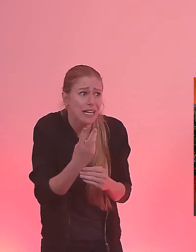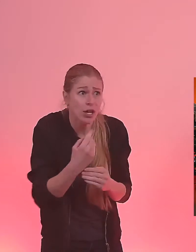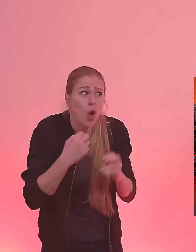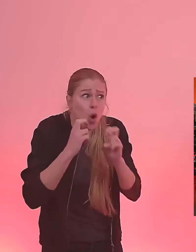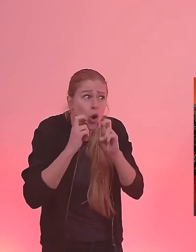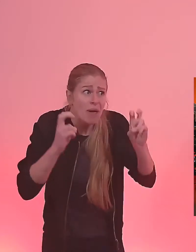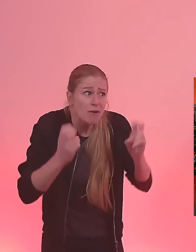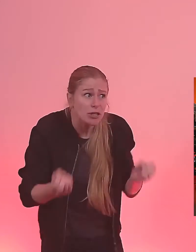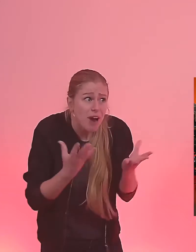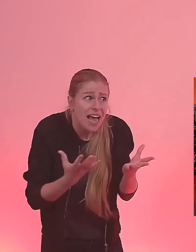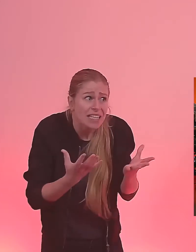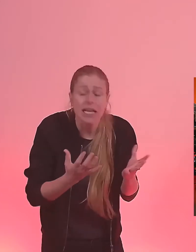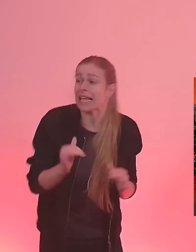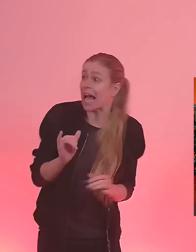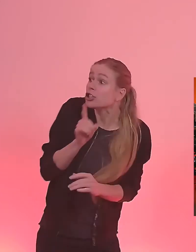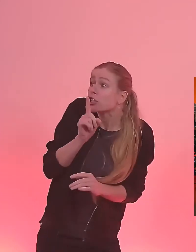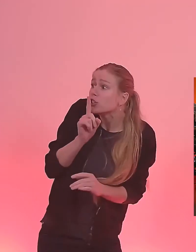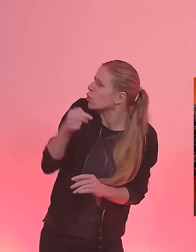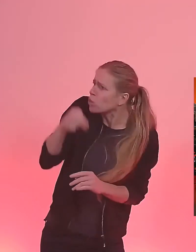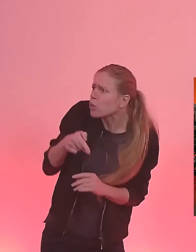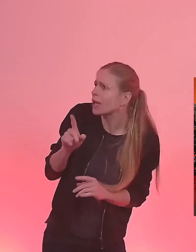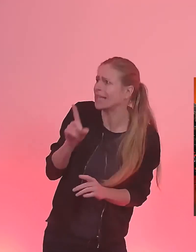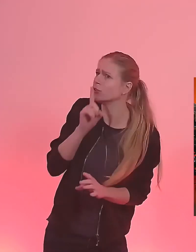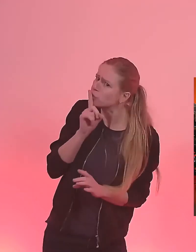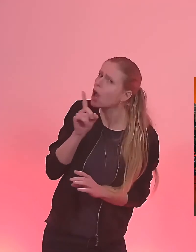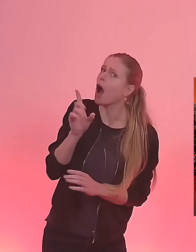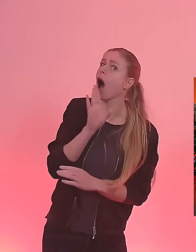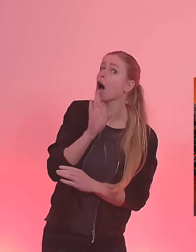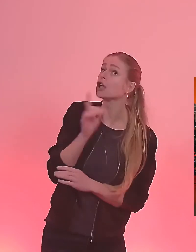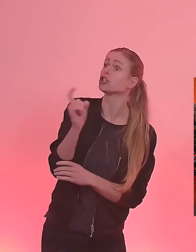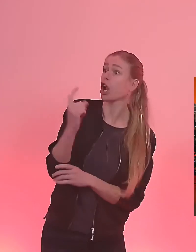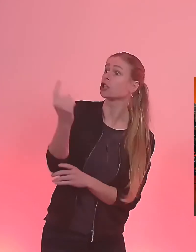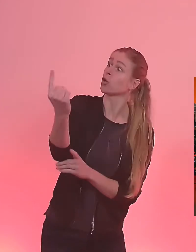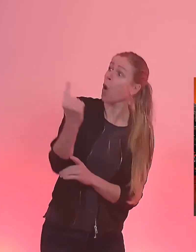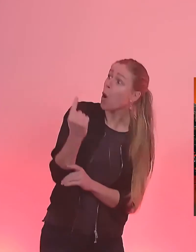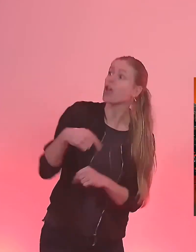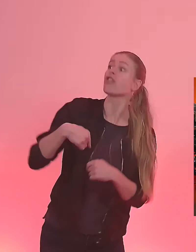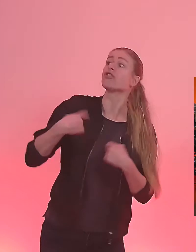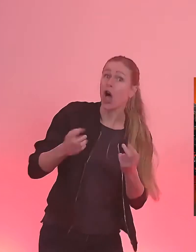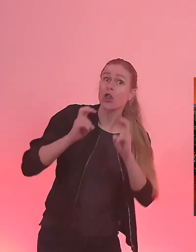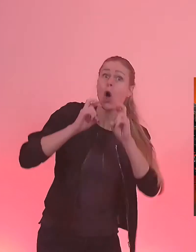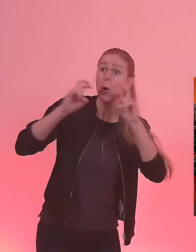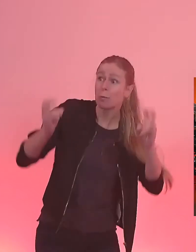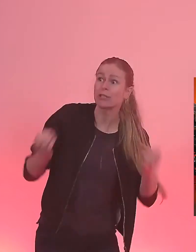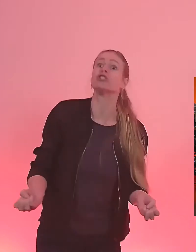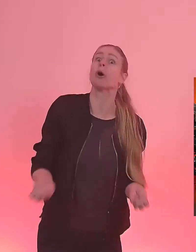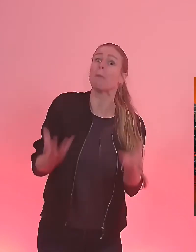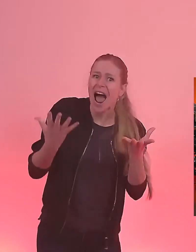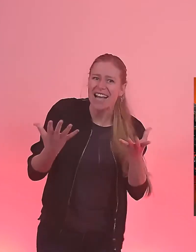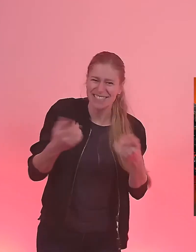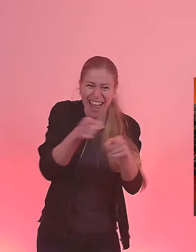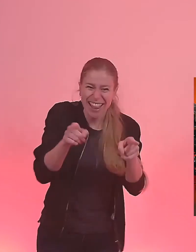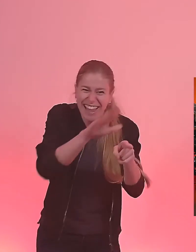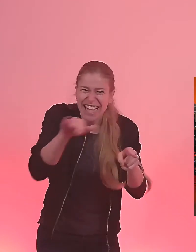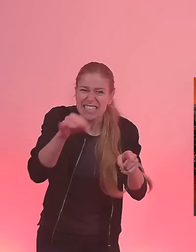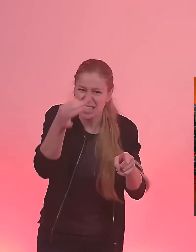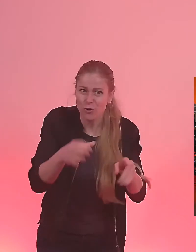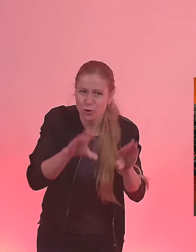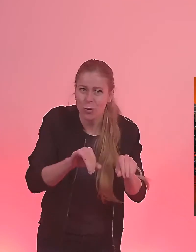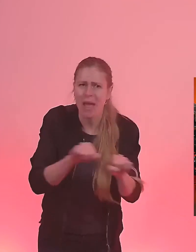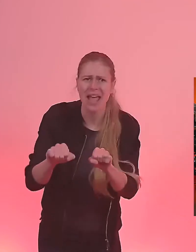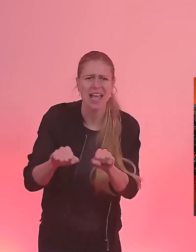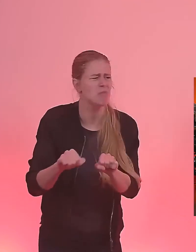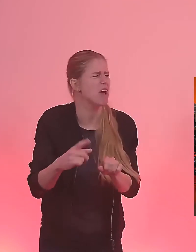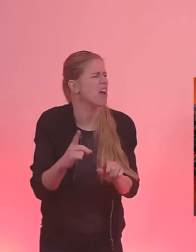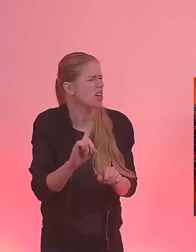Ja, zachtjes, nu nog niet. Maar als er zo meteen komt, roep je net surprise. En alle kids thuis doen mee. Oh ja, maar Olly, wat betekent surprise